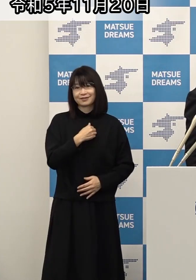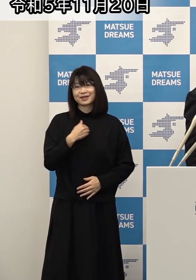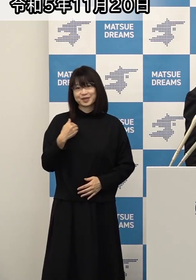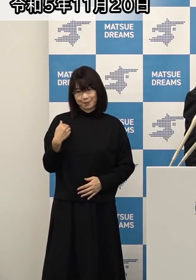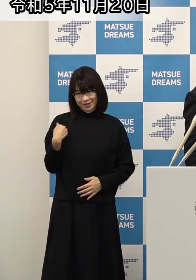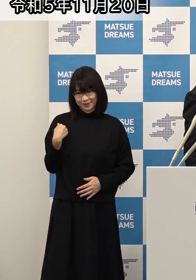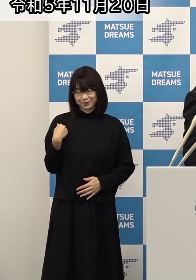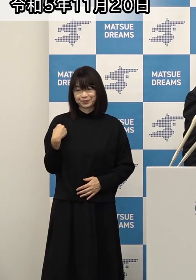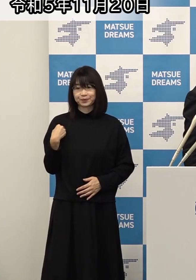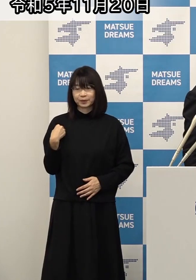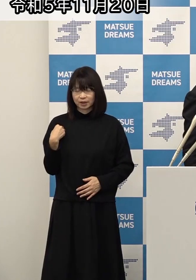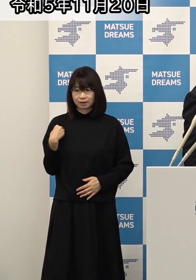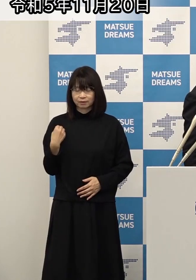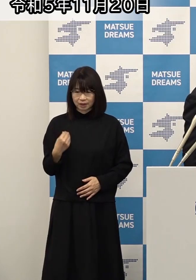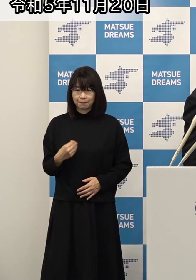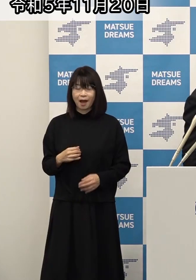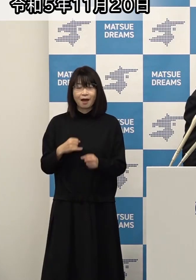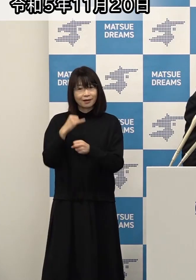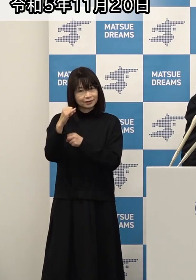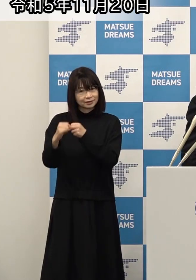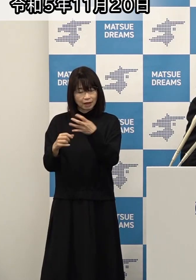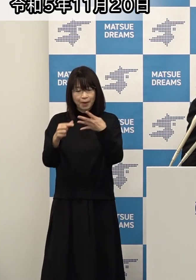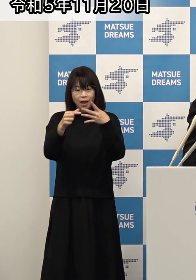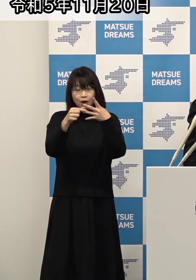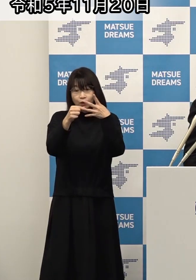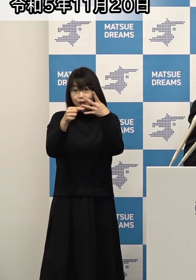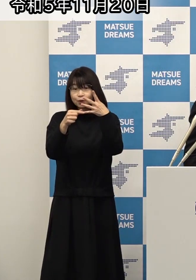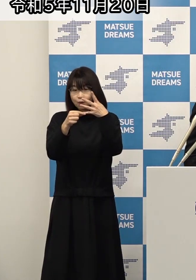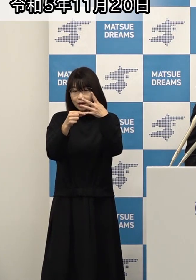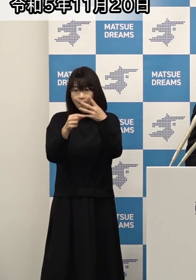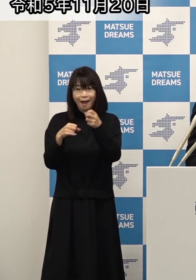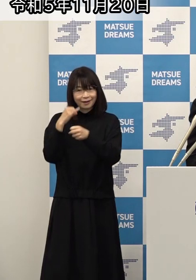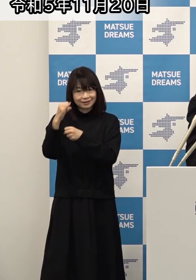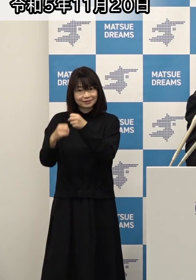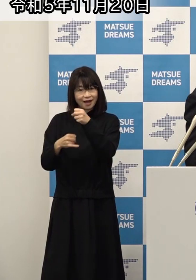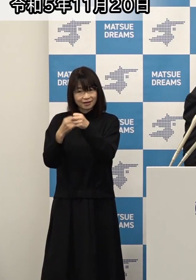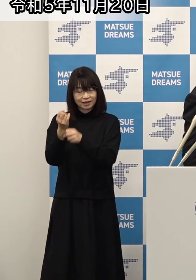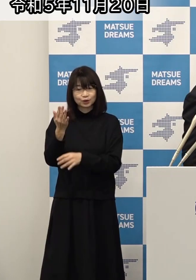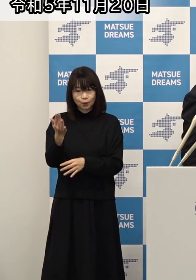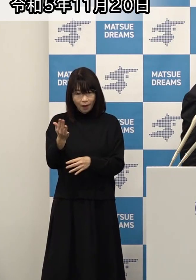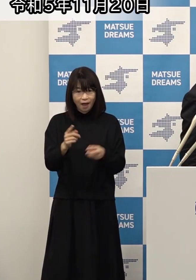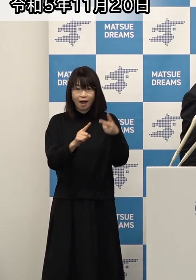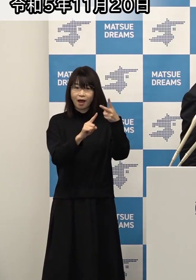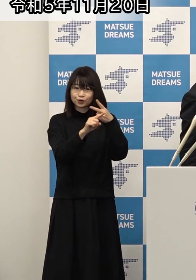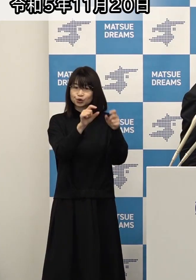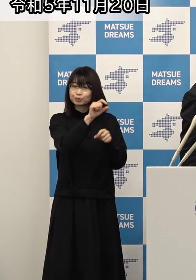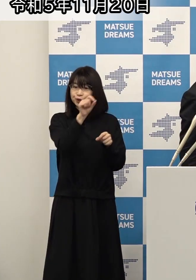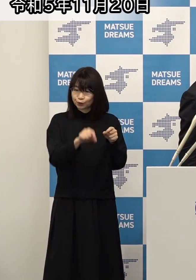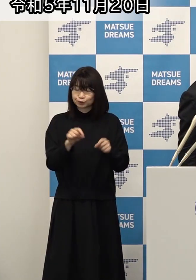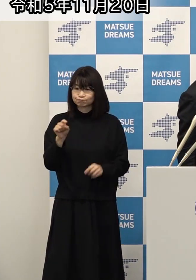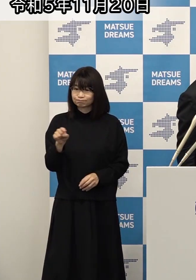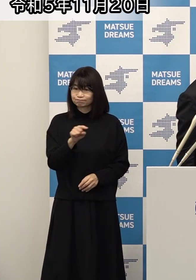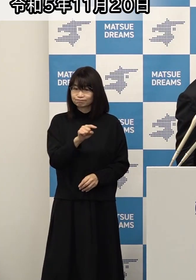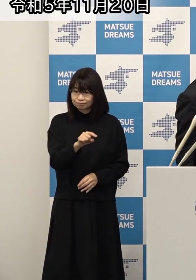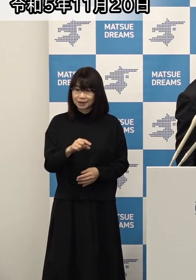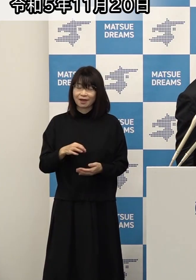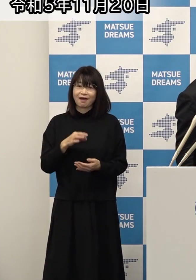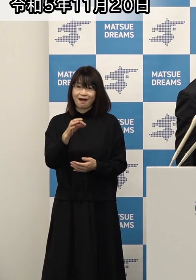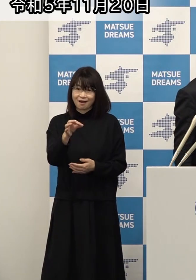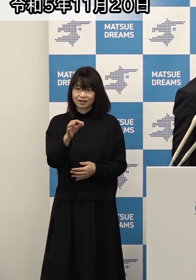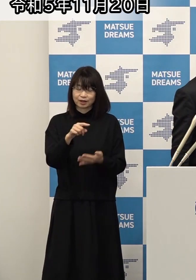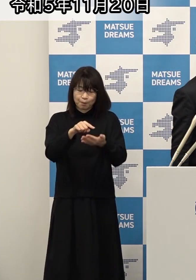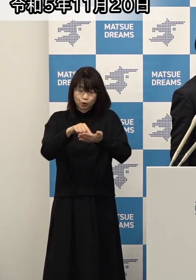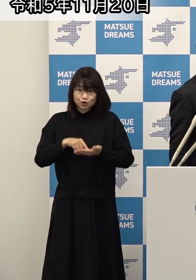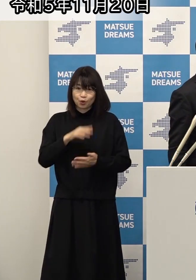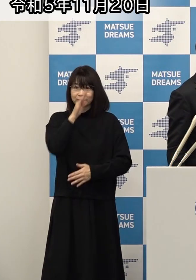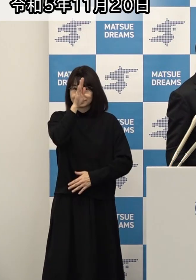、どちらかの方、3部4部のみ郵便振り替えはあるわけですが、これらの方法でお申し込みをいただ